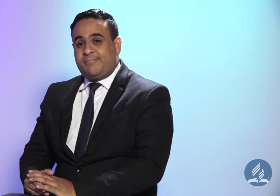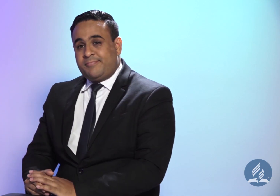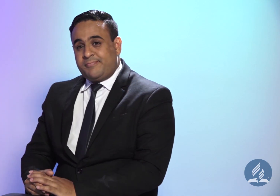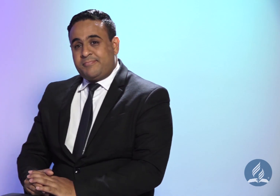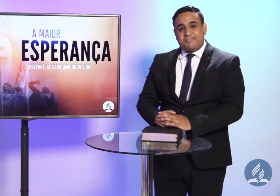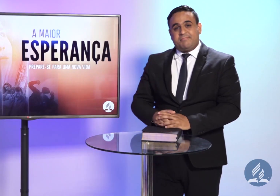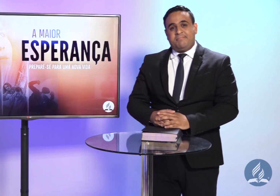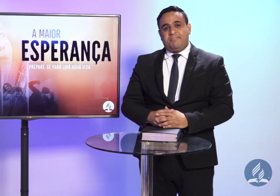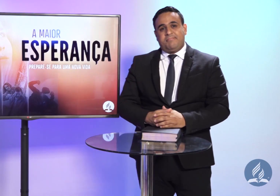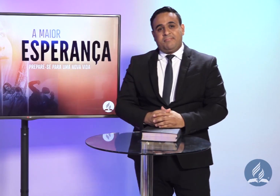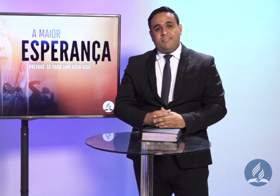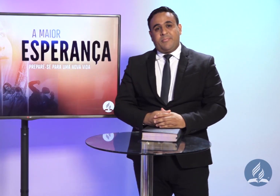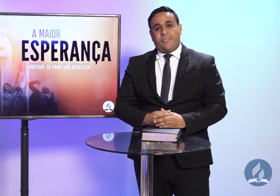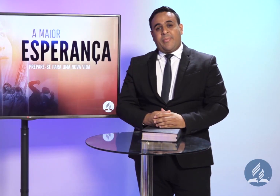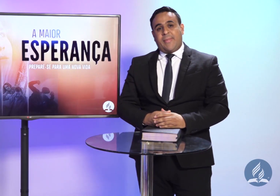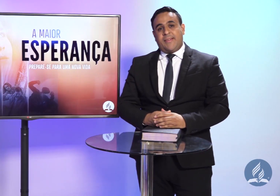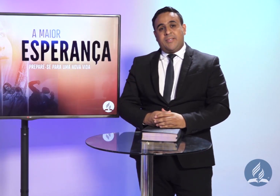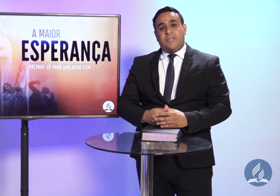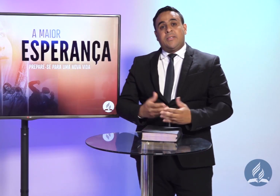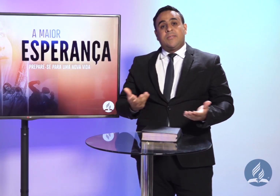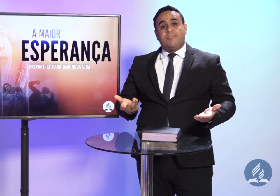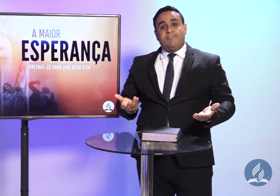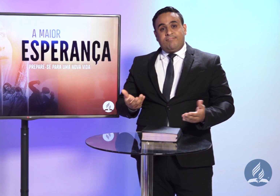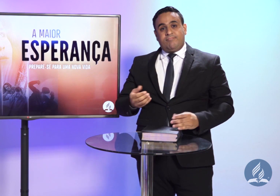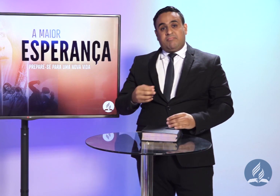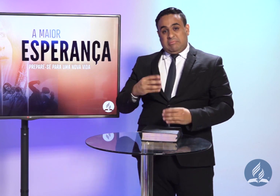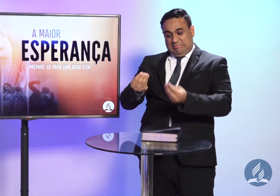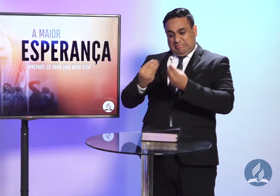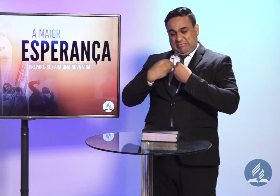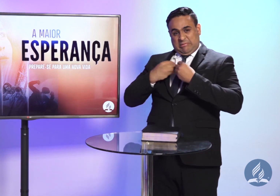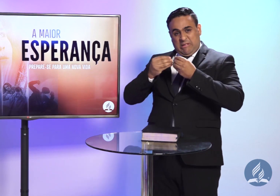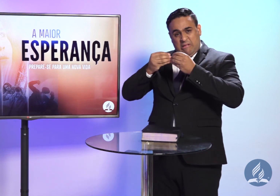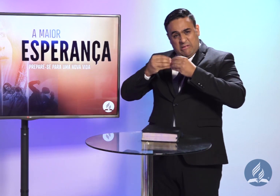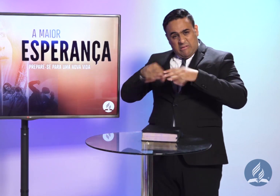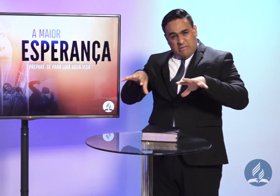as pessoas se aproximem de Deus e realmente cumpram a vontade dele.